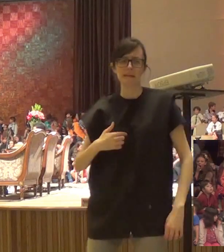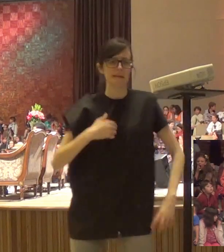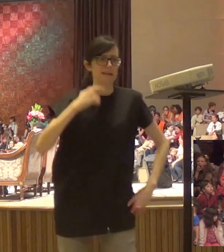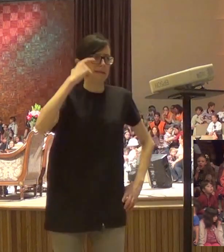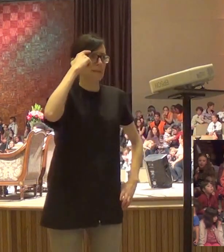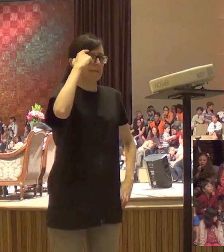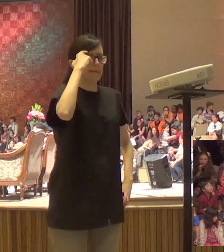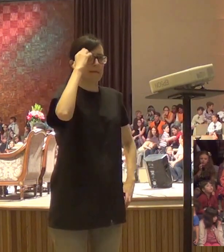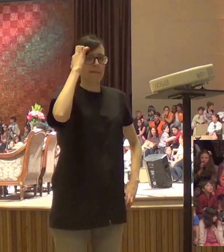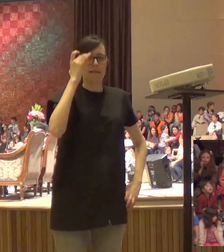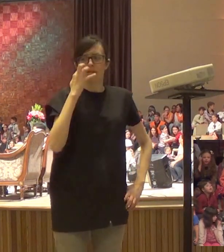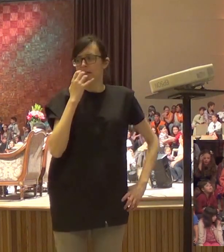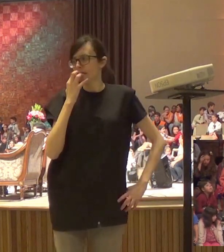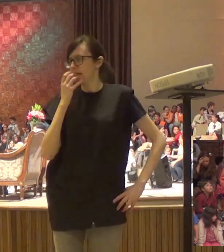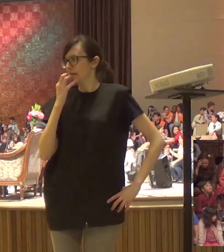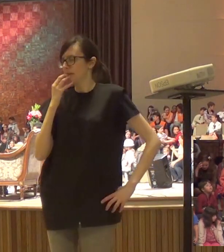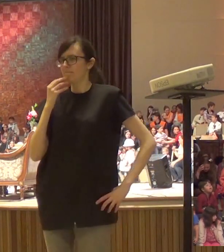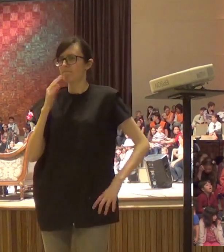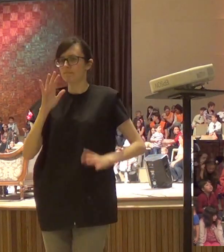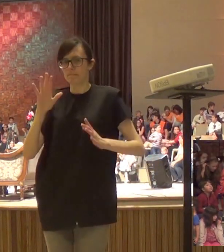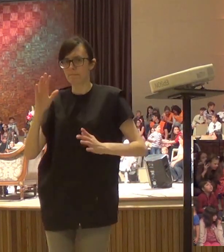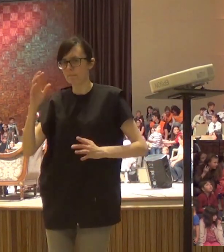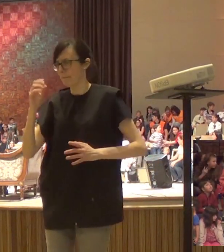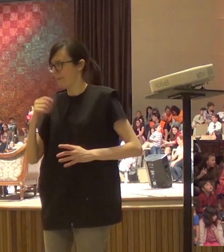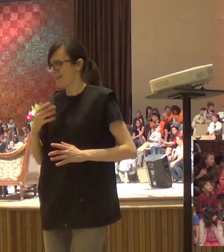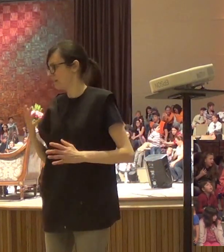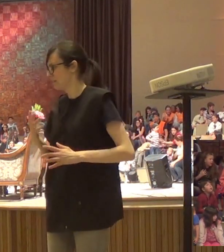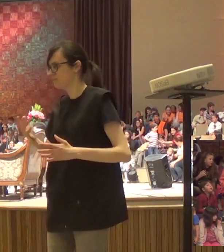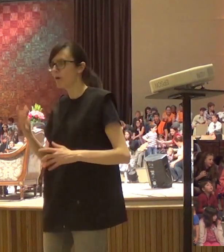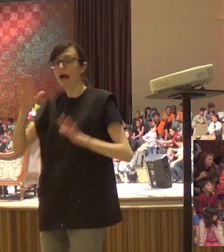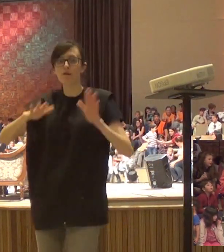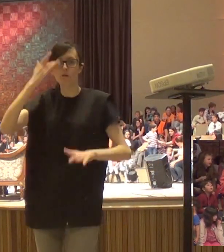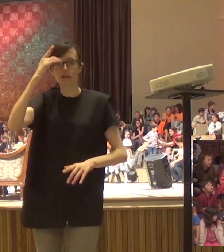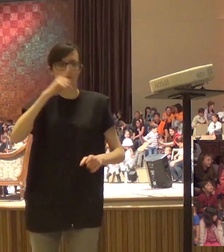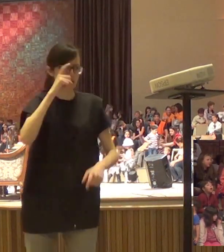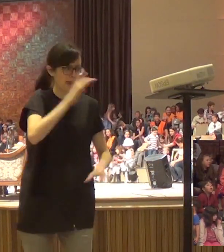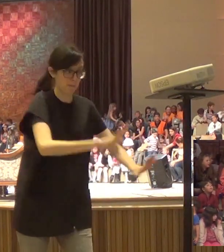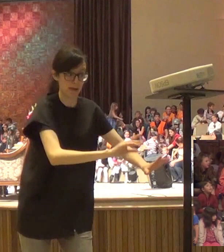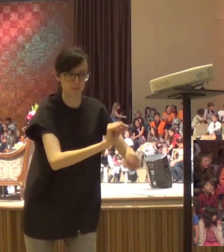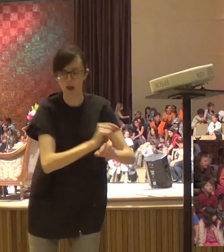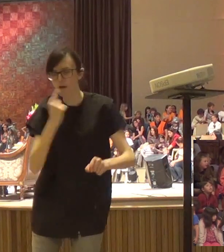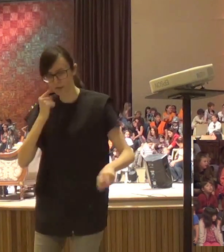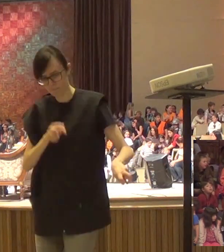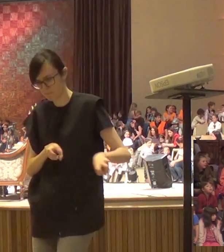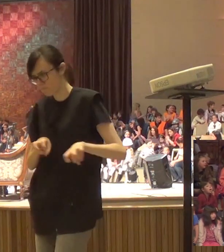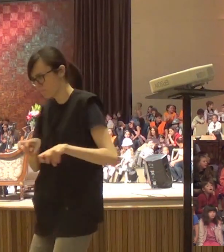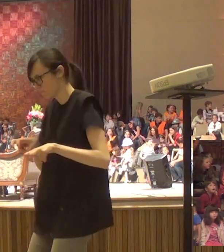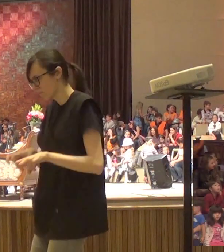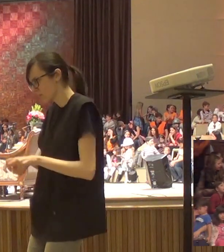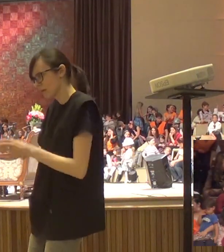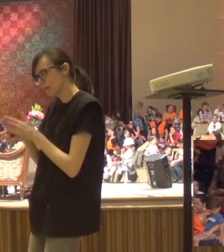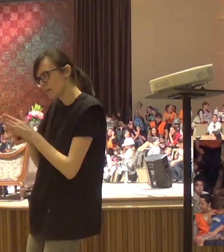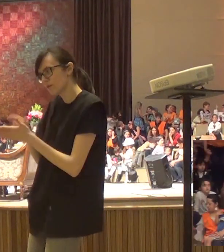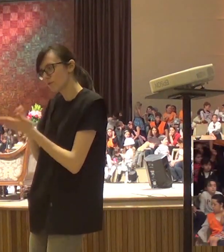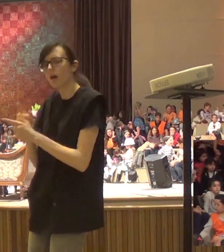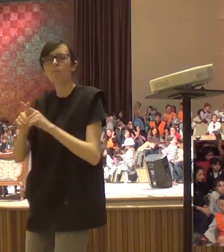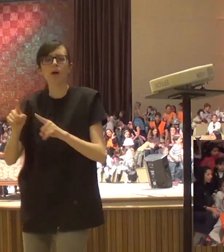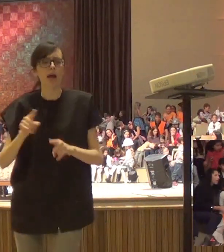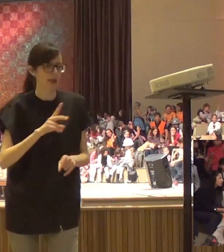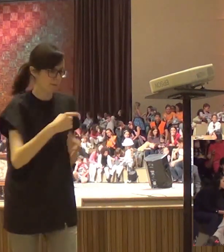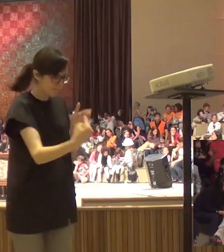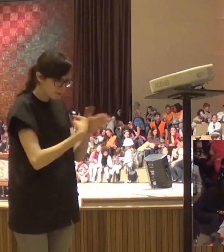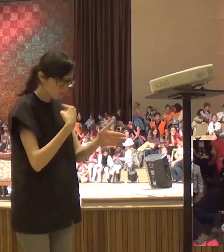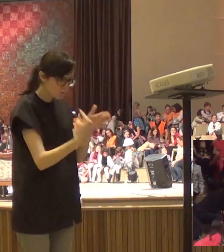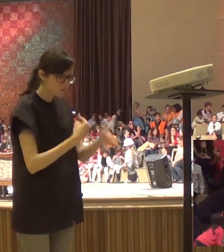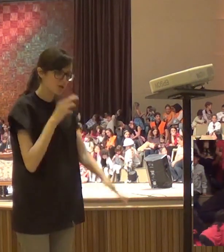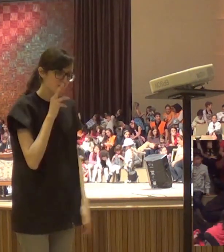escapar do porquê sim e do porquê não, sabe? Vai um pouquinho mais, se você não sabe, pesquisa com ele, vai atrás, mas responder as perguntas de fé